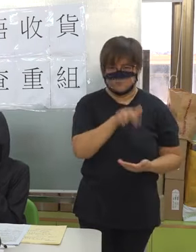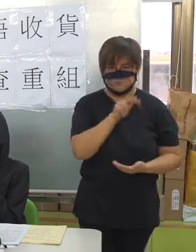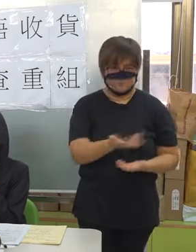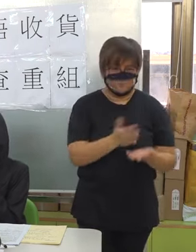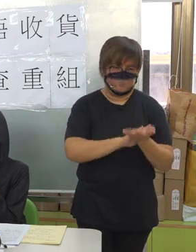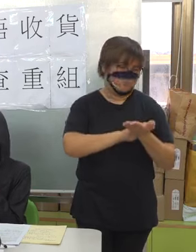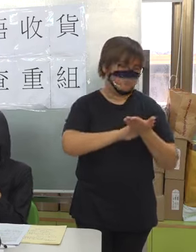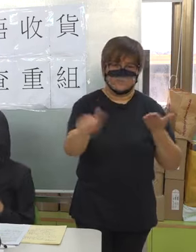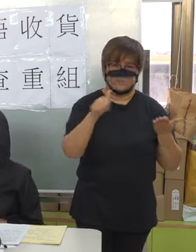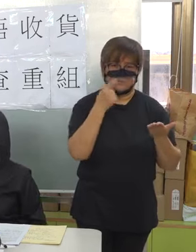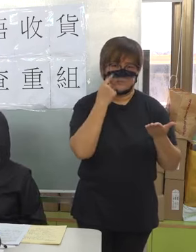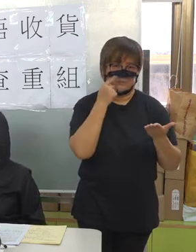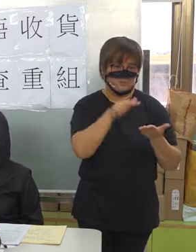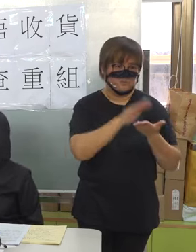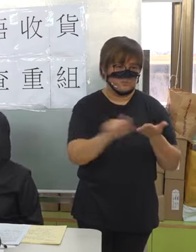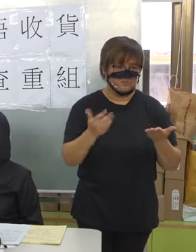調查能力嘅。